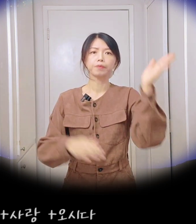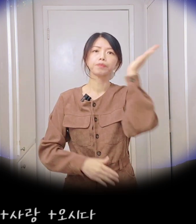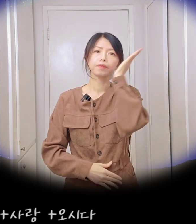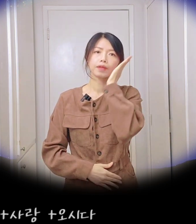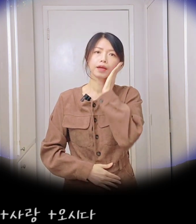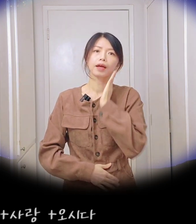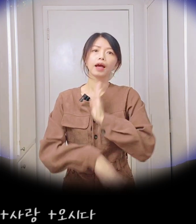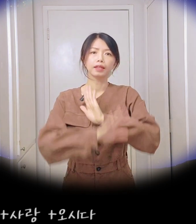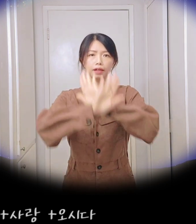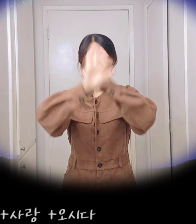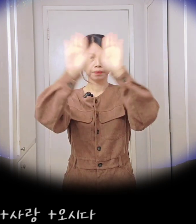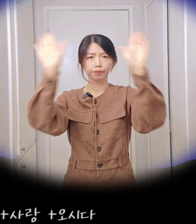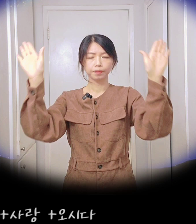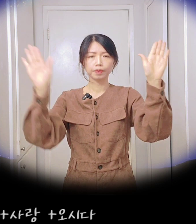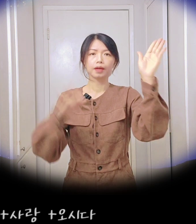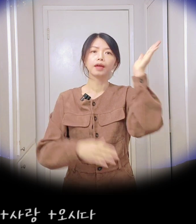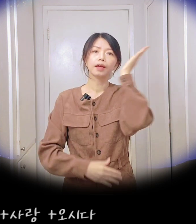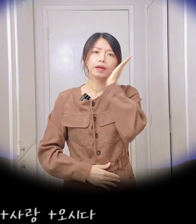밝다예요. 하늘.